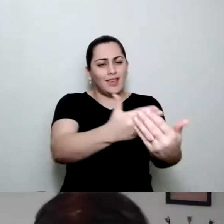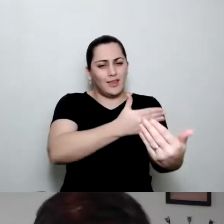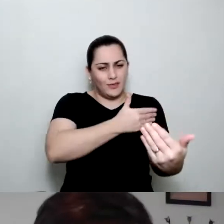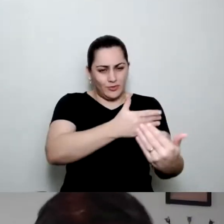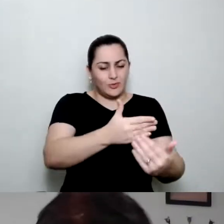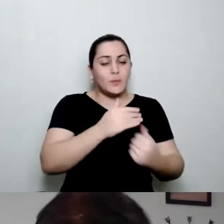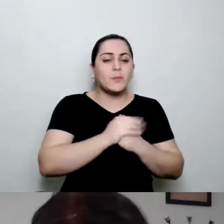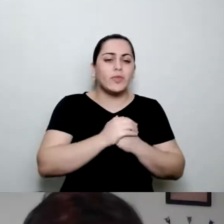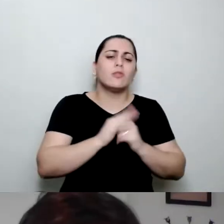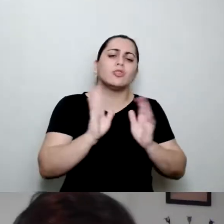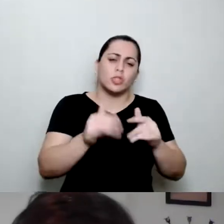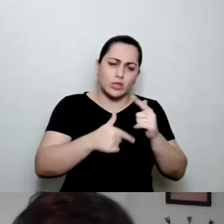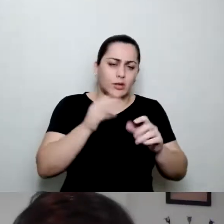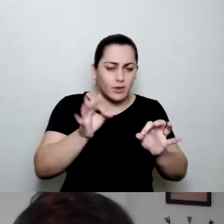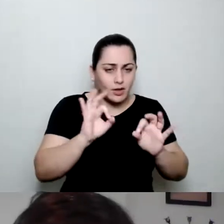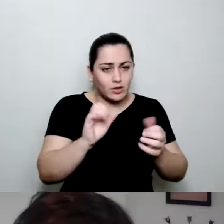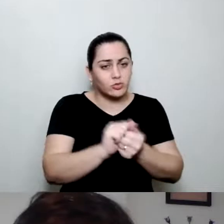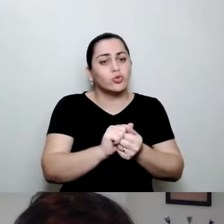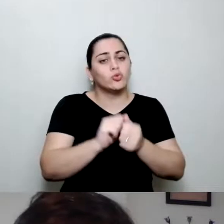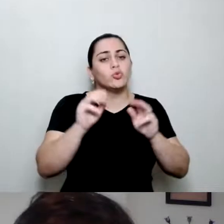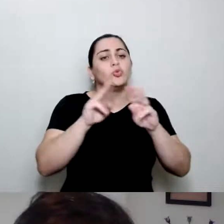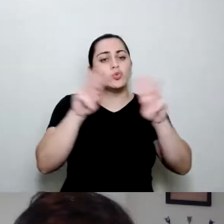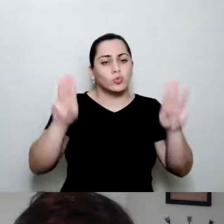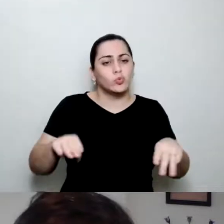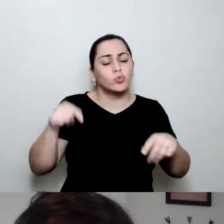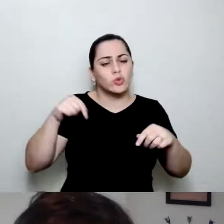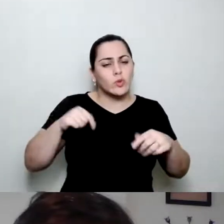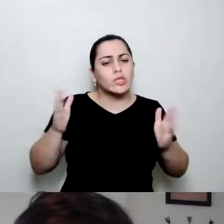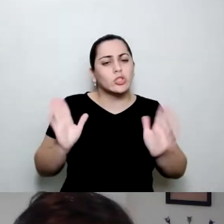trabalhei muito sobre isso com os meus colegas aqui no Museu Geld. Nós